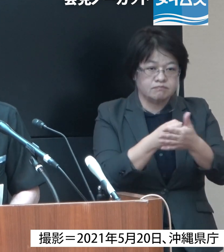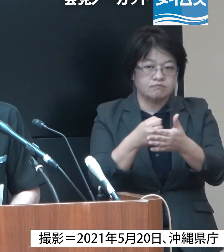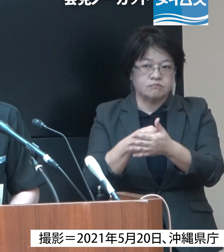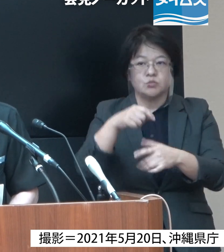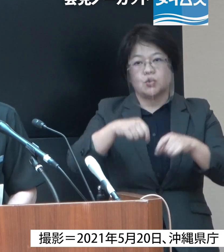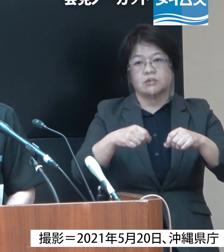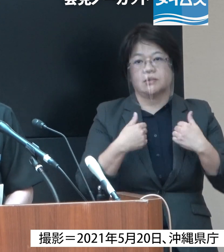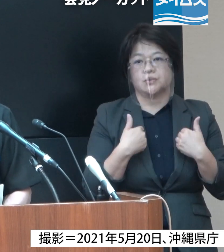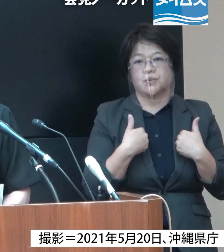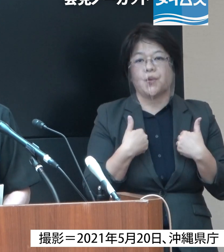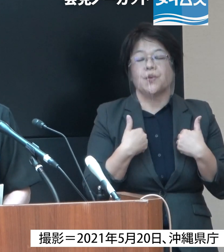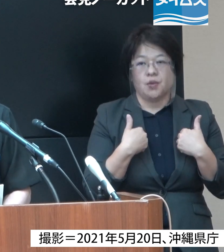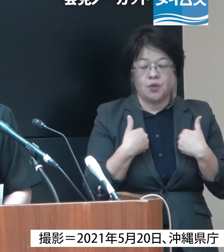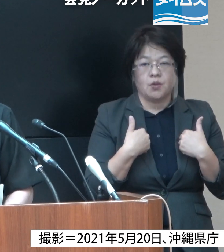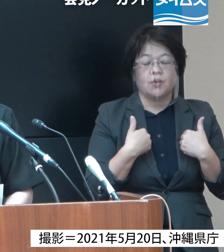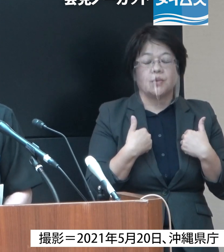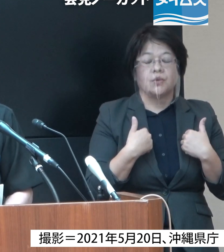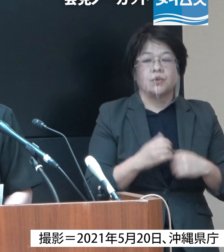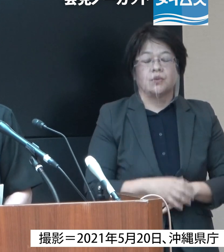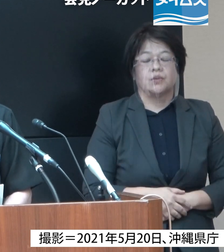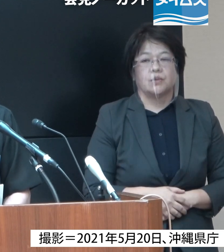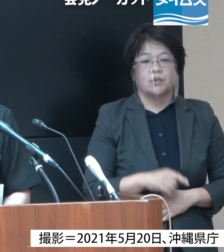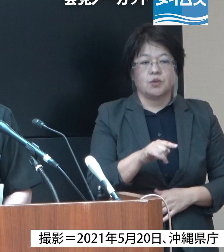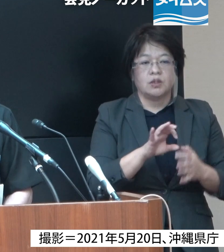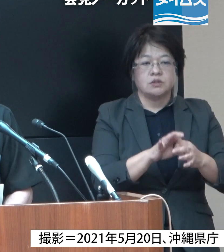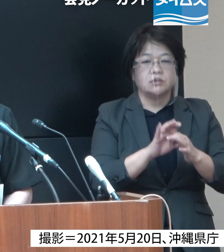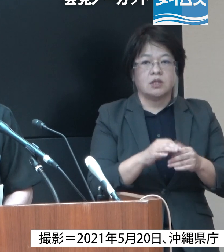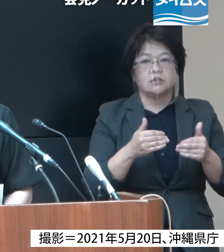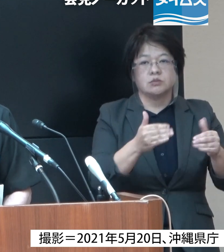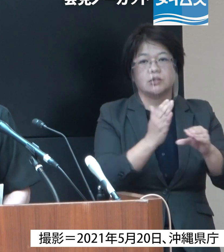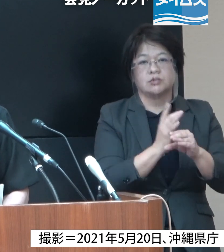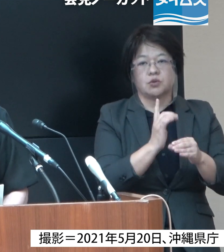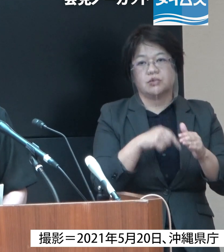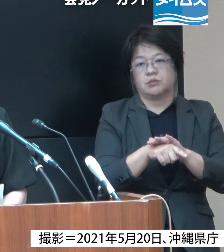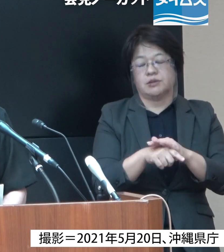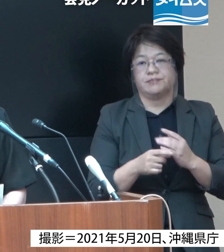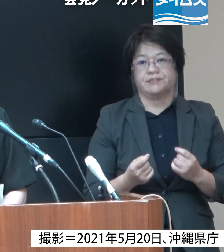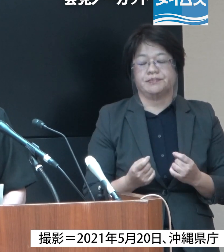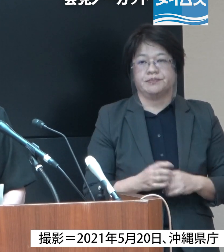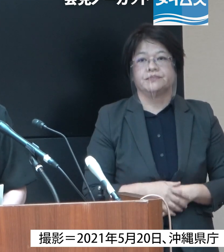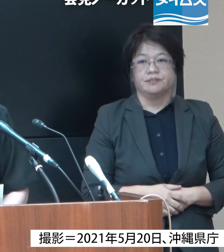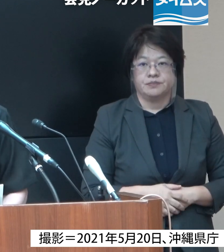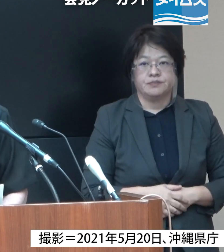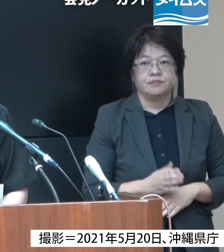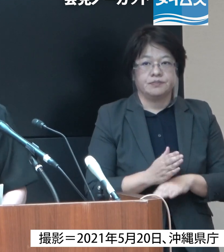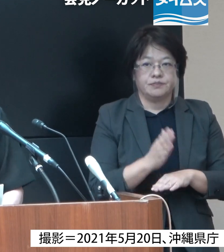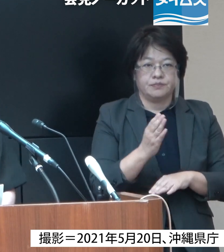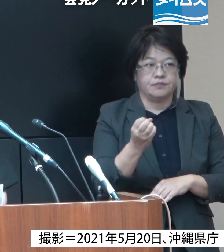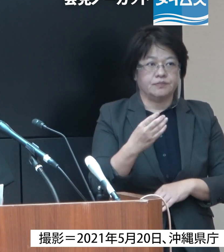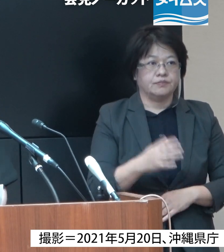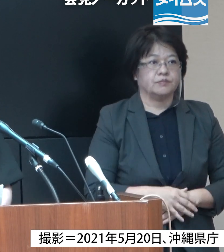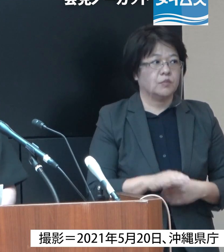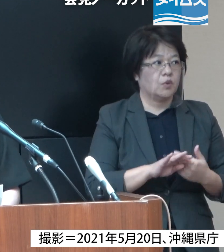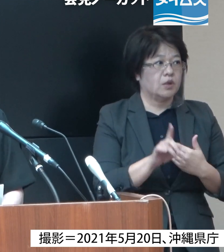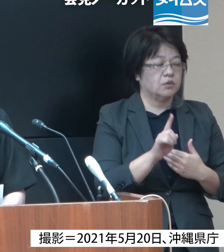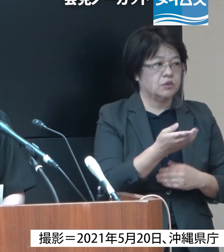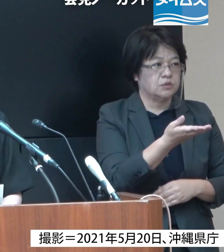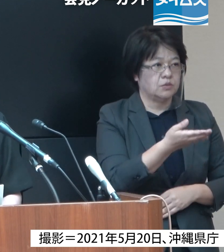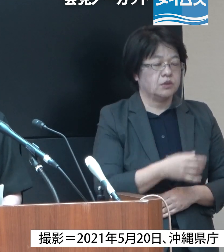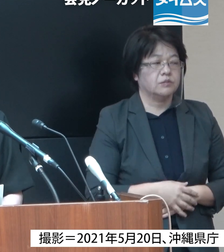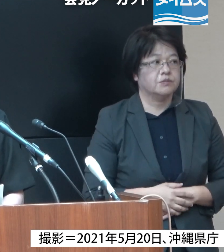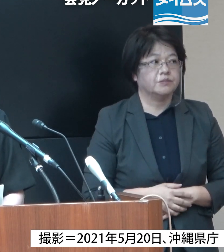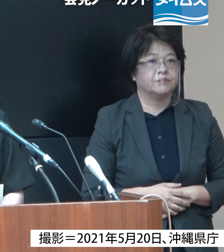けないので、それについて、進めているということです。 ありがとうございます。 はい。 ありがとうございます。